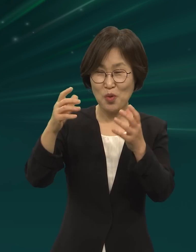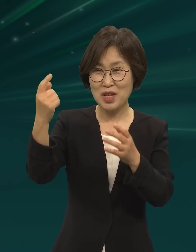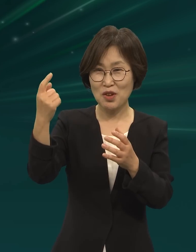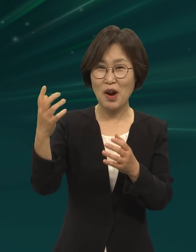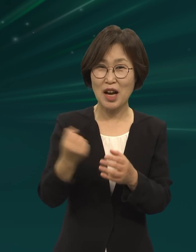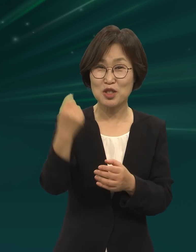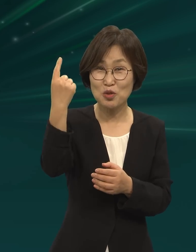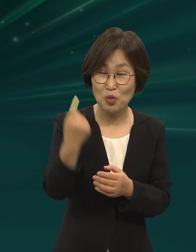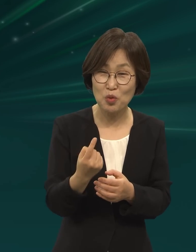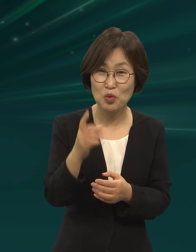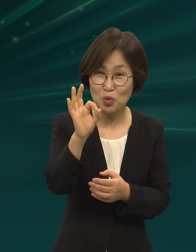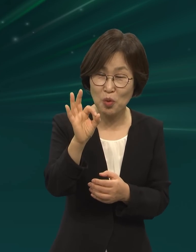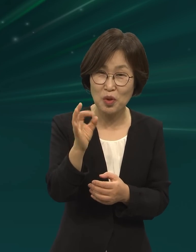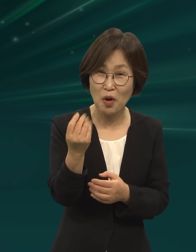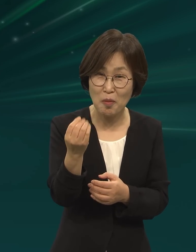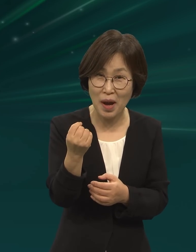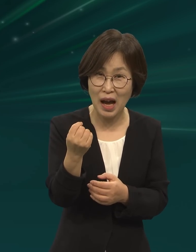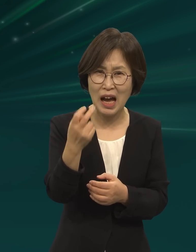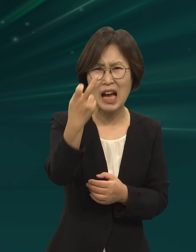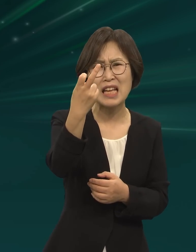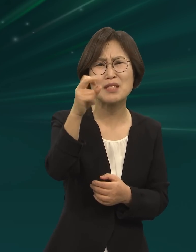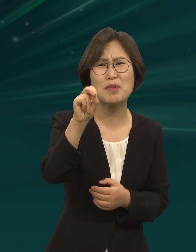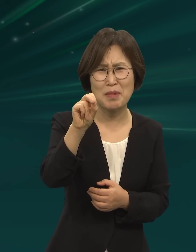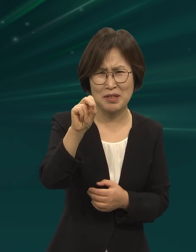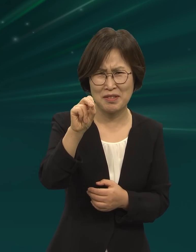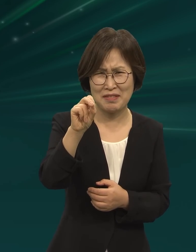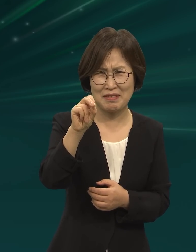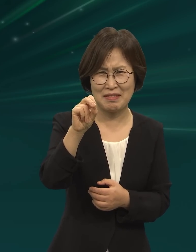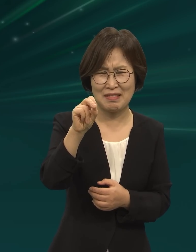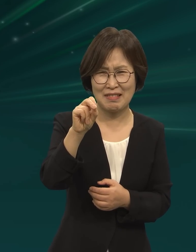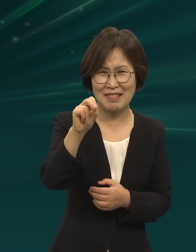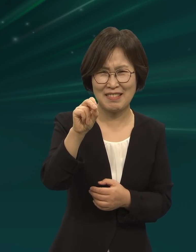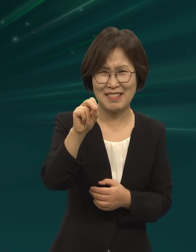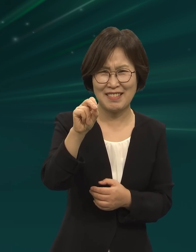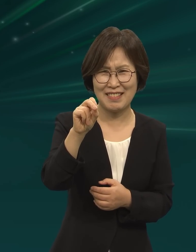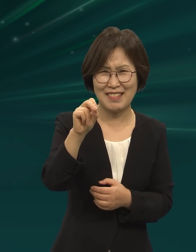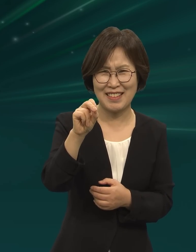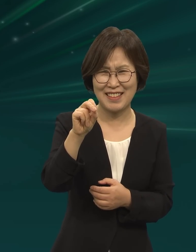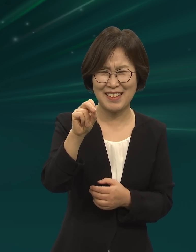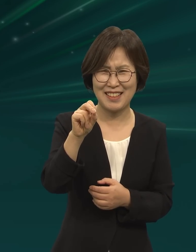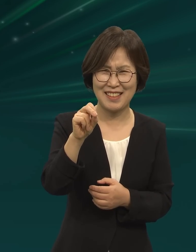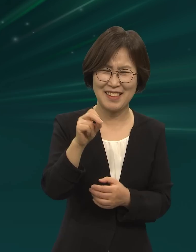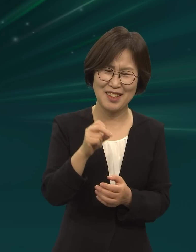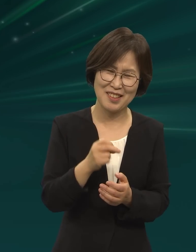그때 이제 밥을 먹으면서 우리가 이제 삼겹살을 좋아해가지고